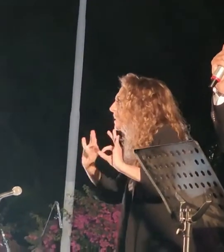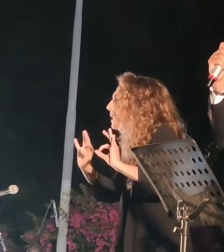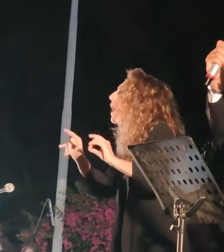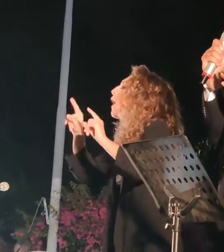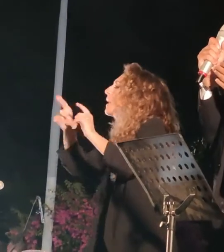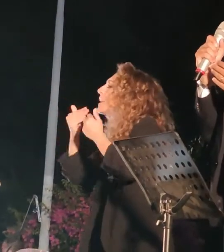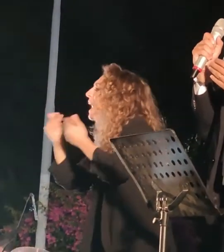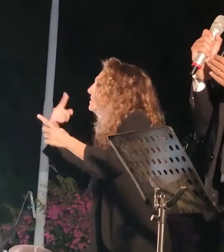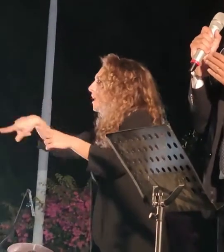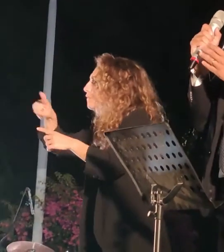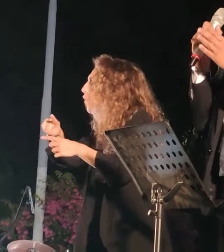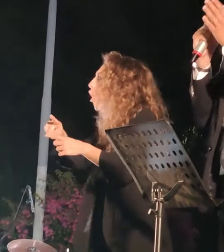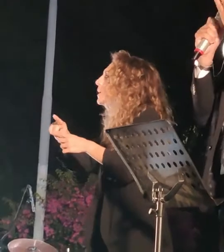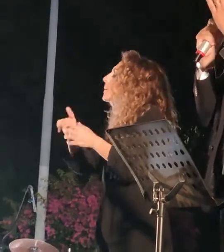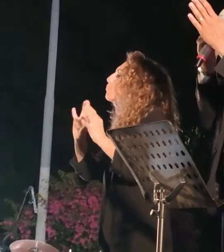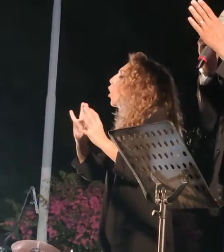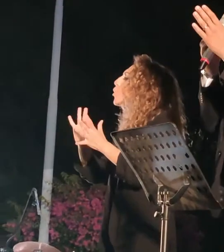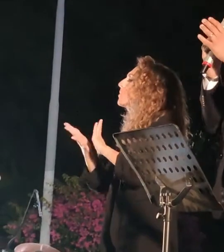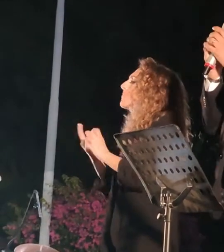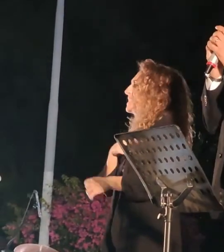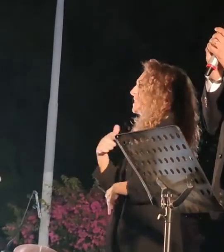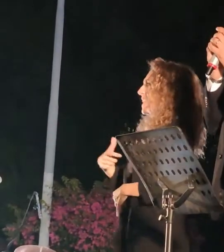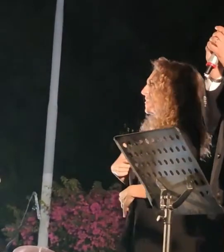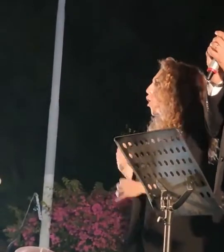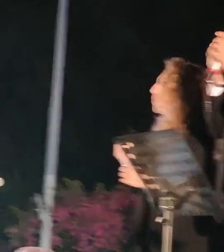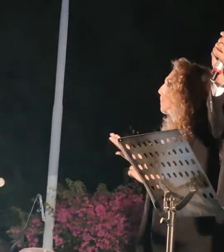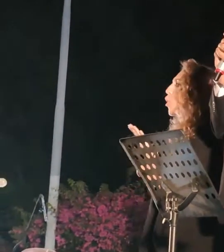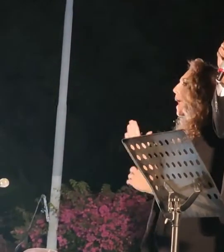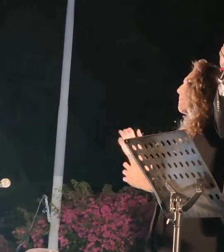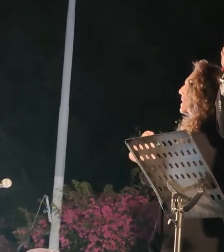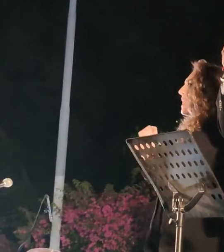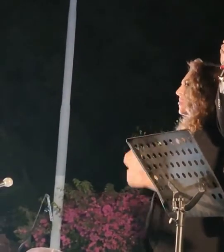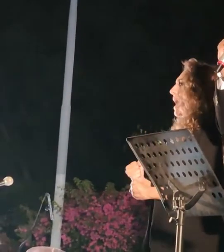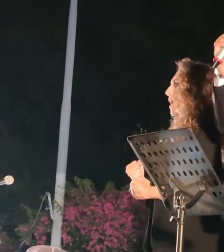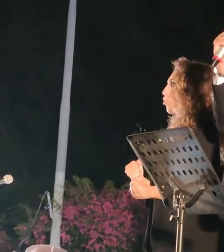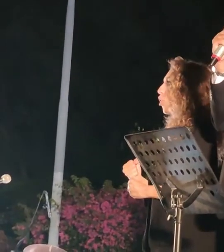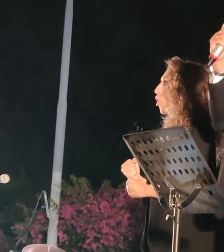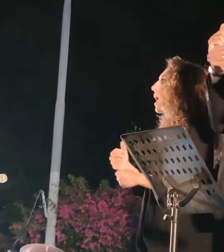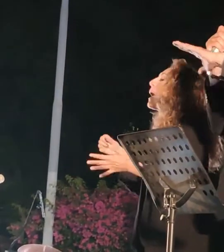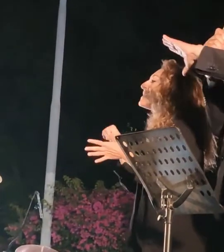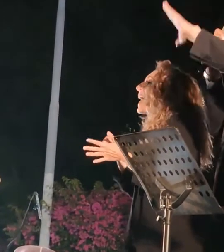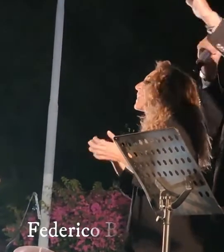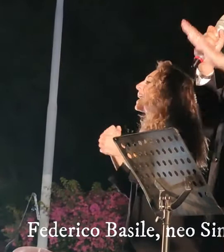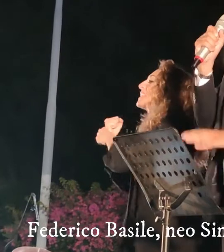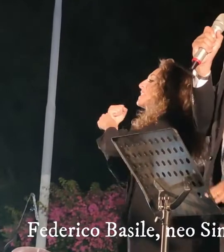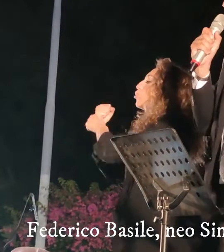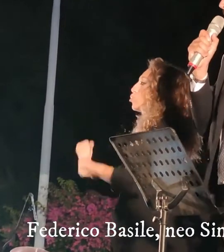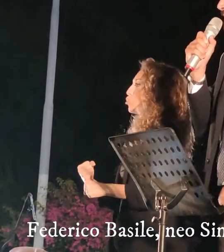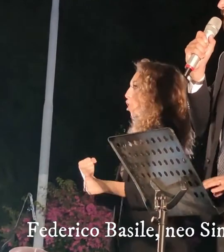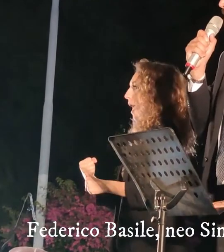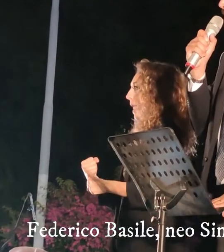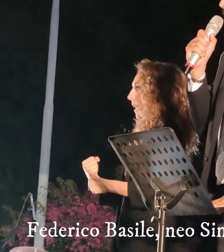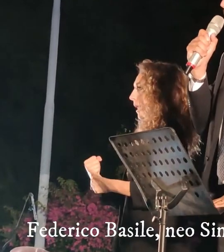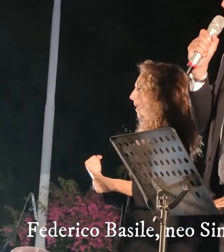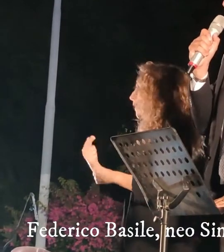un sindaco che vi ha rappresentato in una sede istituzionale a cui avete dato un'emozione che neanche vi